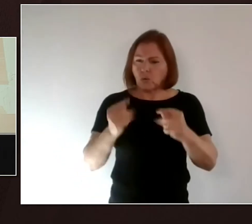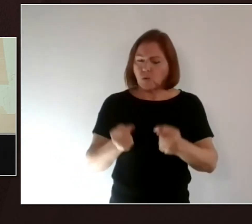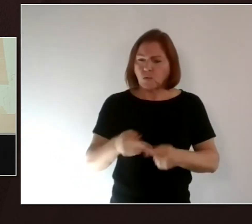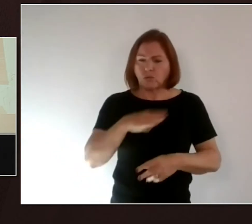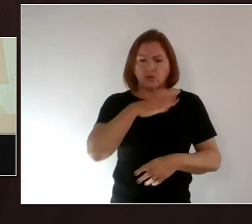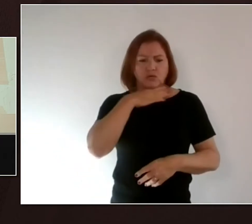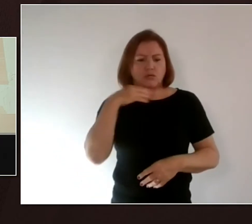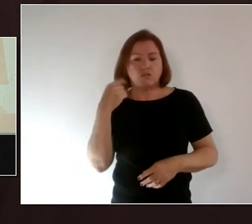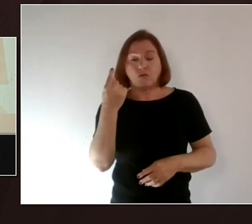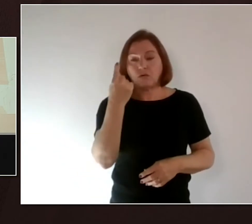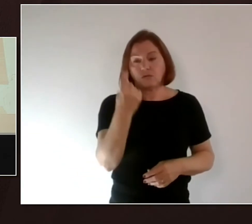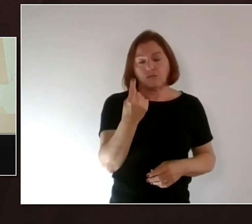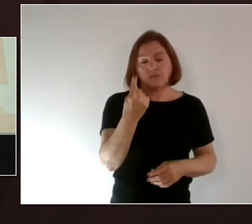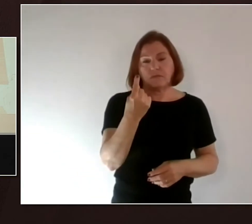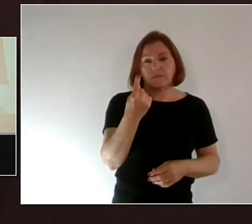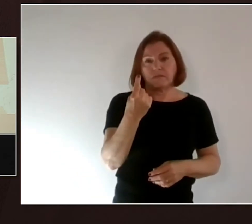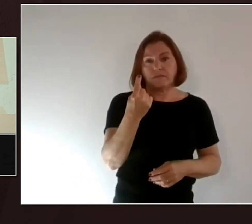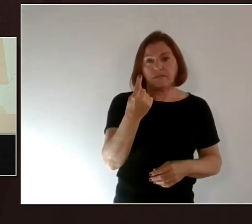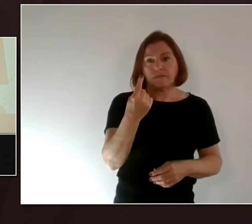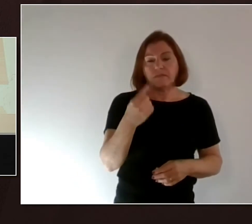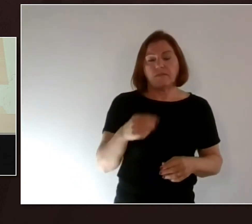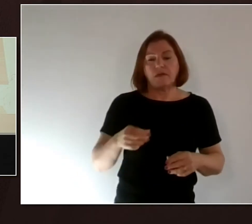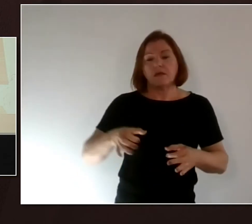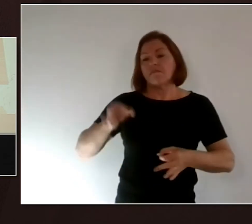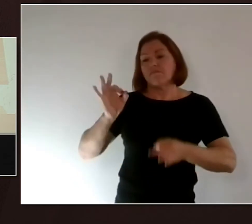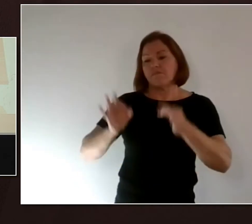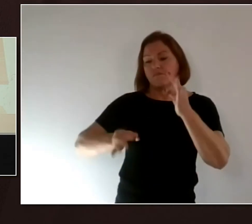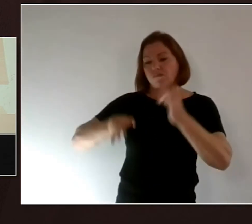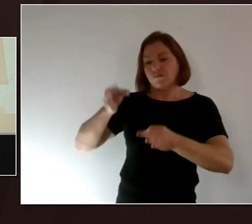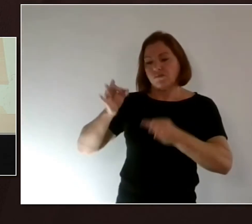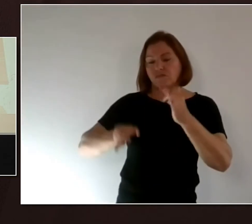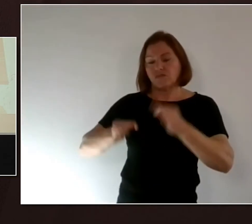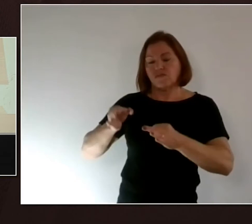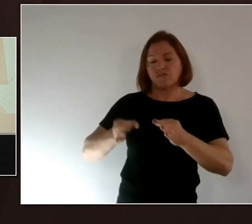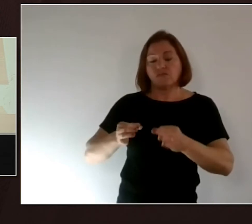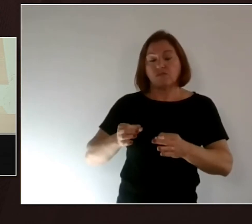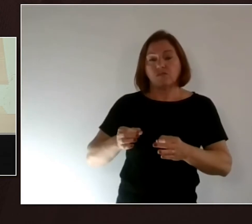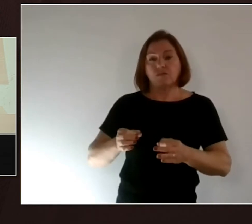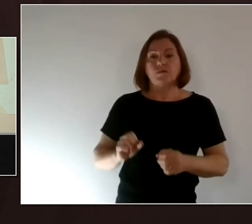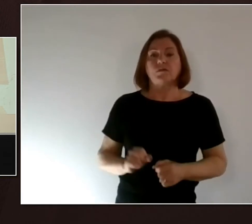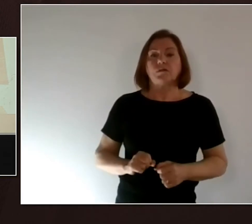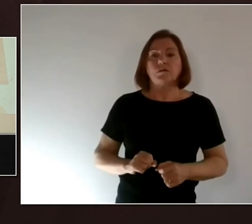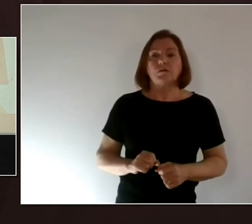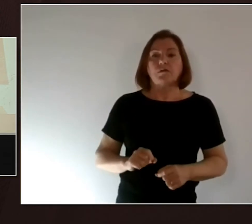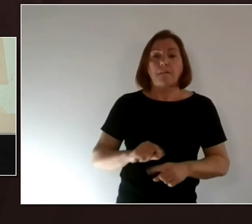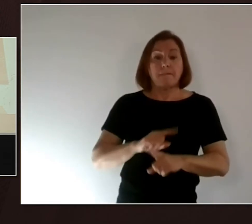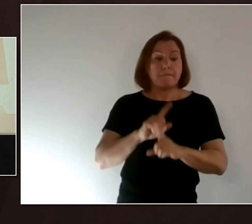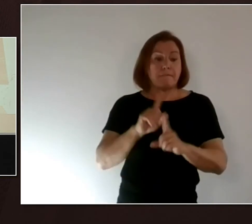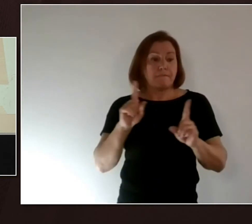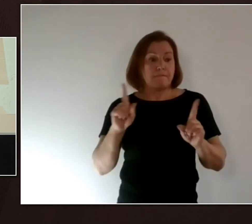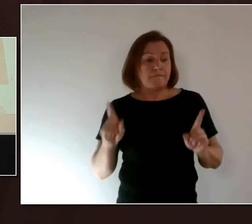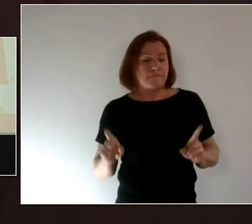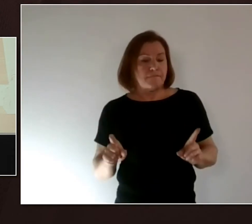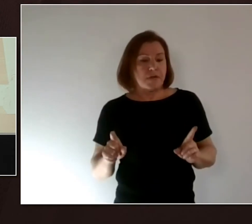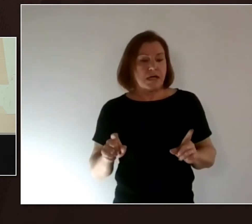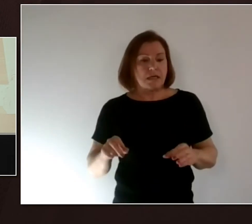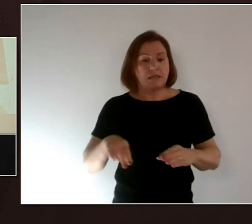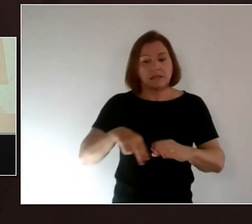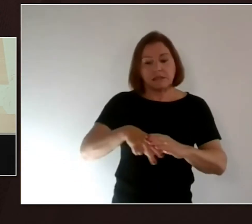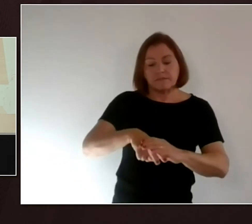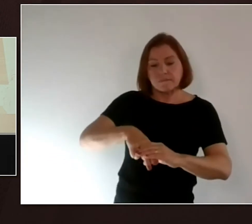juízo. Porém, ele será ressuscitado para o juízo do grande